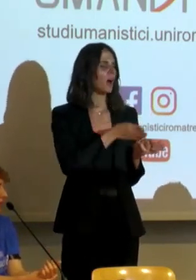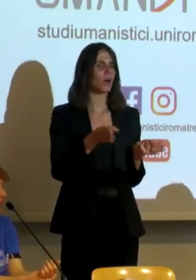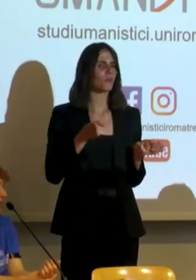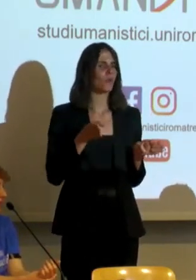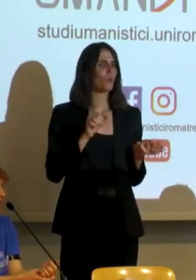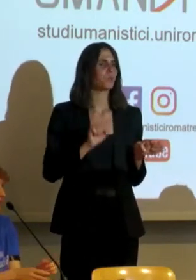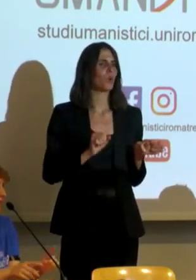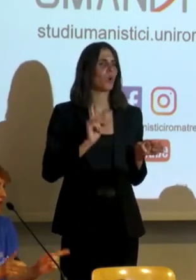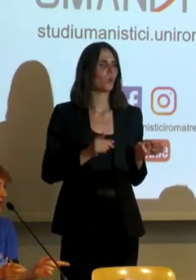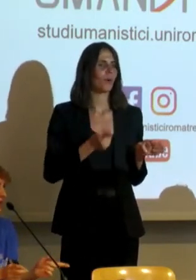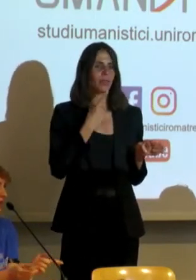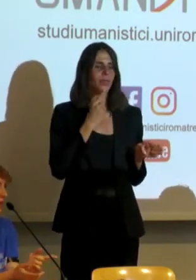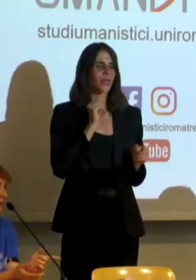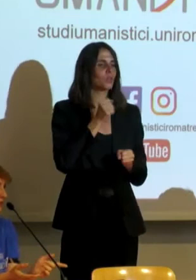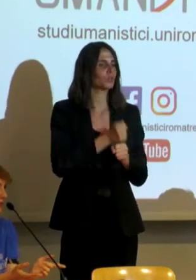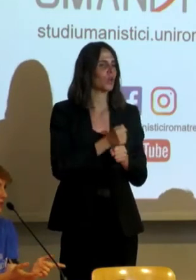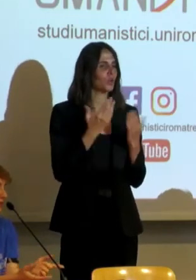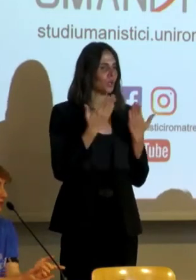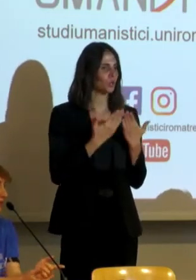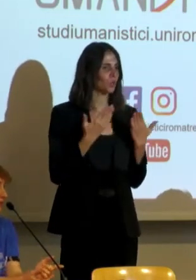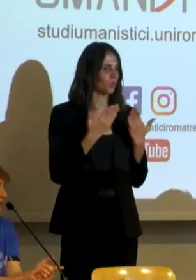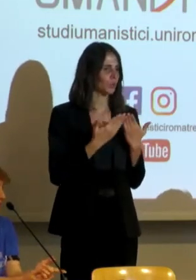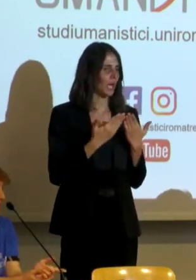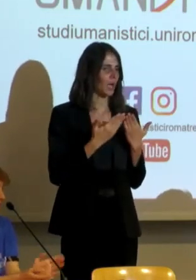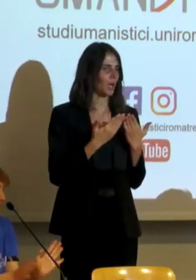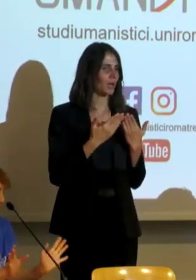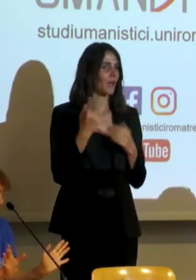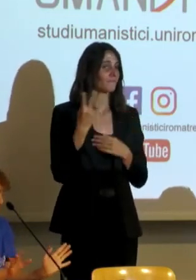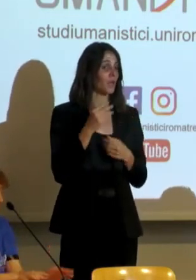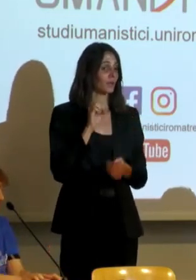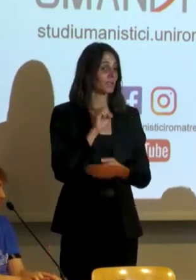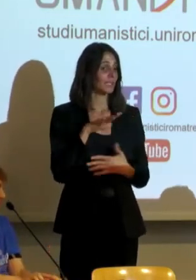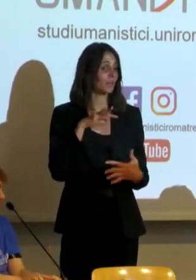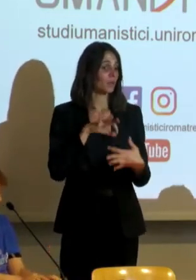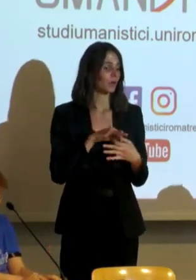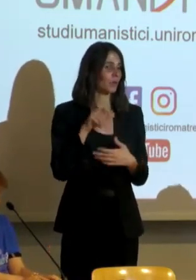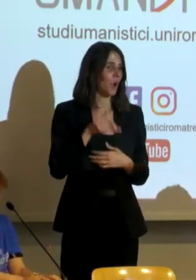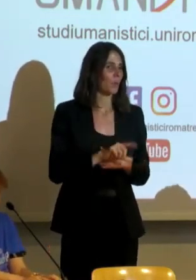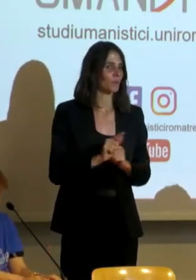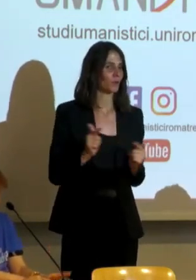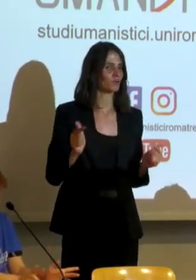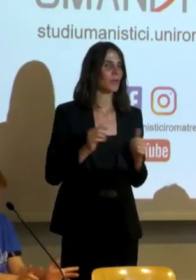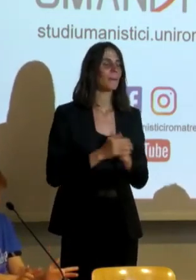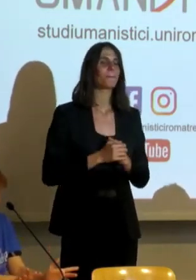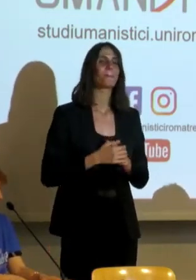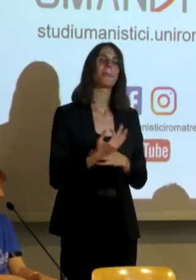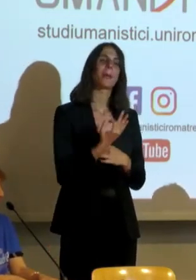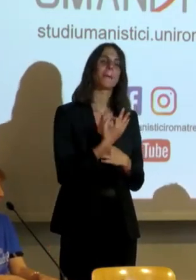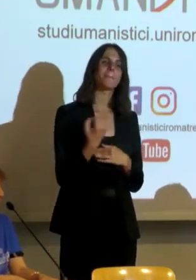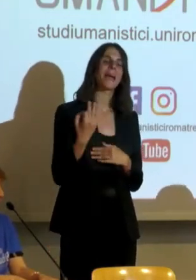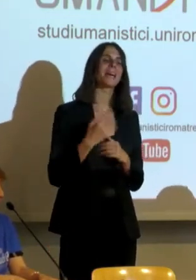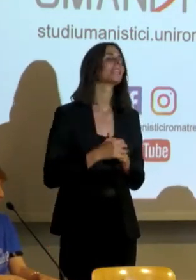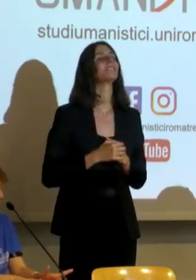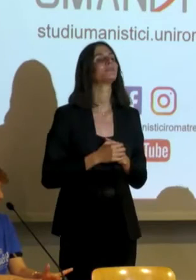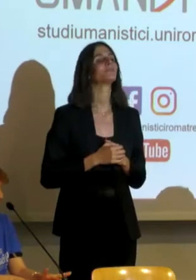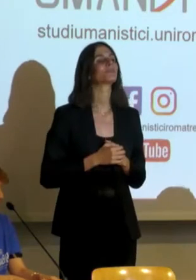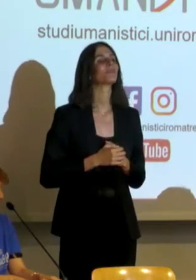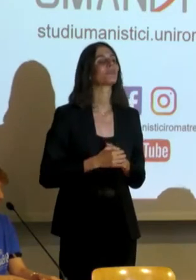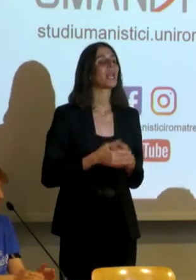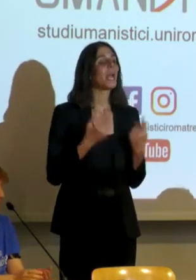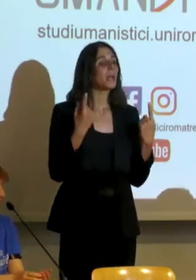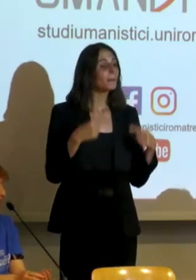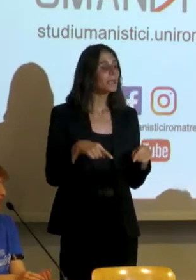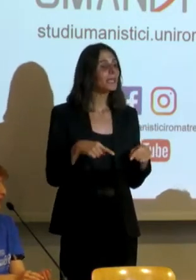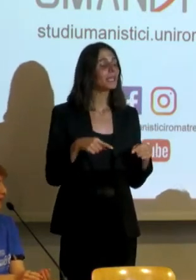storia che, spoiler, non hanno per forza a che fare con l'insegnamento? Bravissimo. Questa è la domanda che travolge angosciosamente le famiglie,